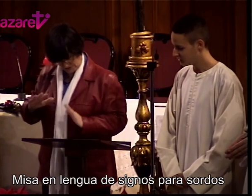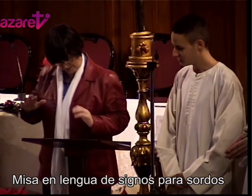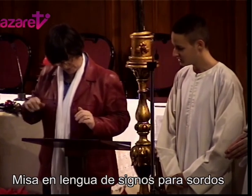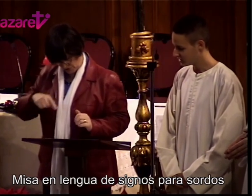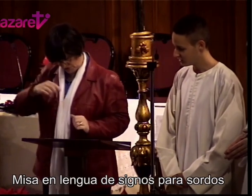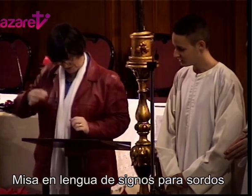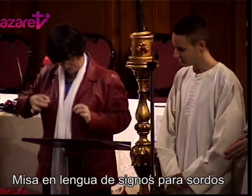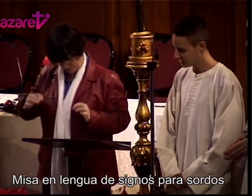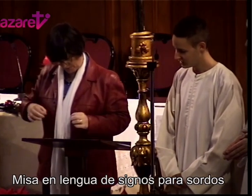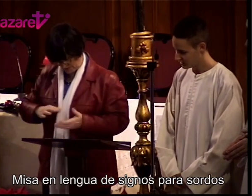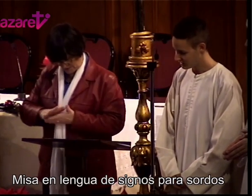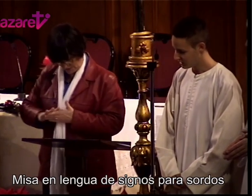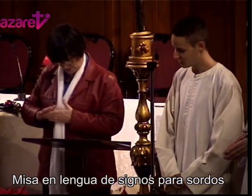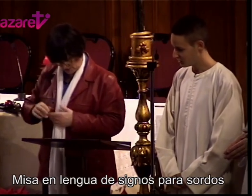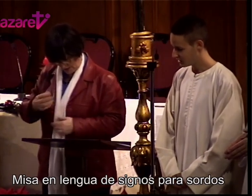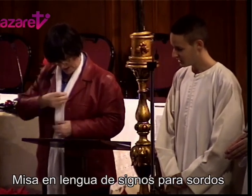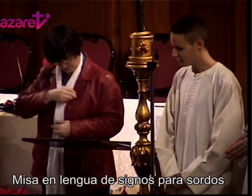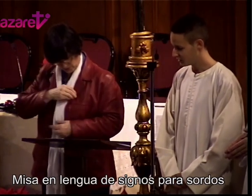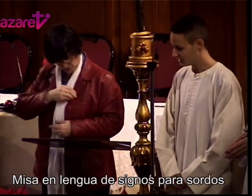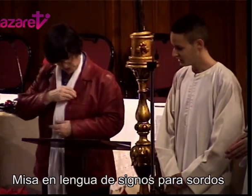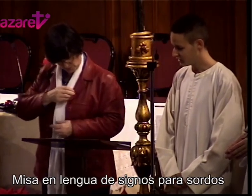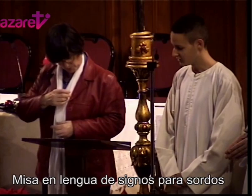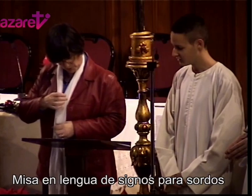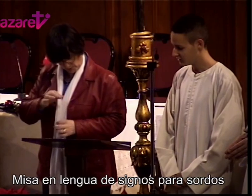un signo del amor y la bondad de Dios.